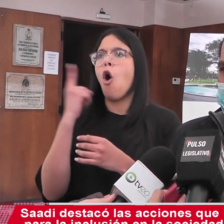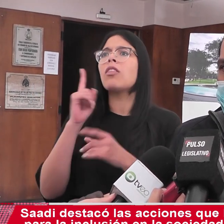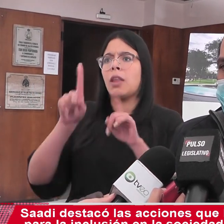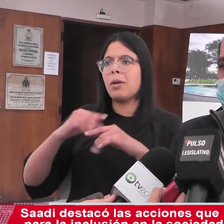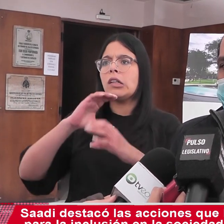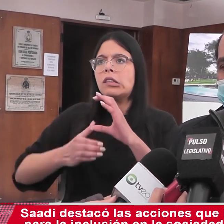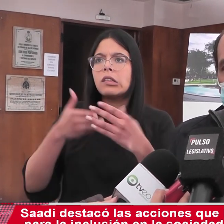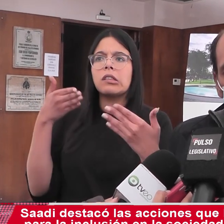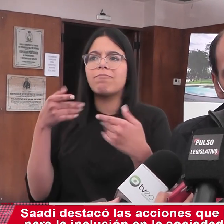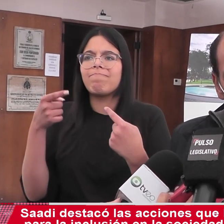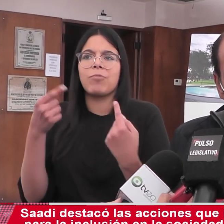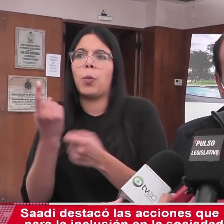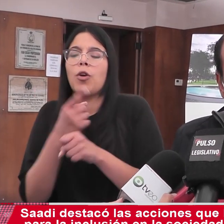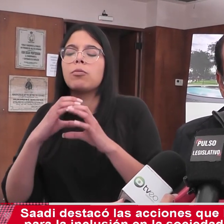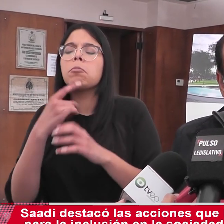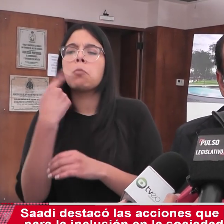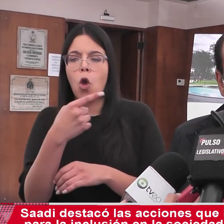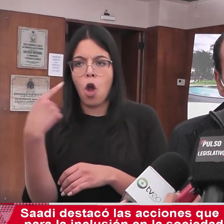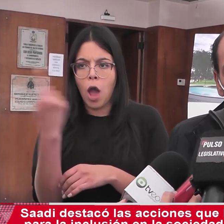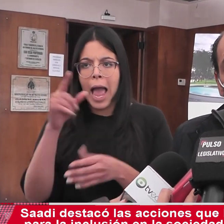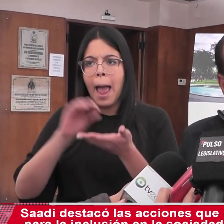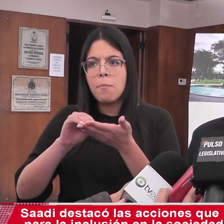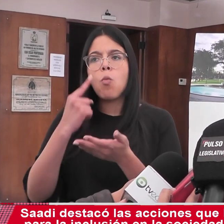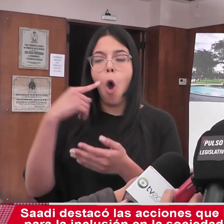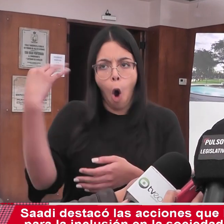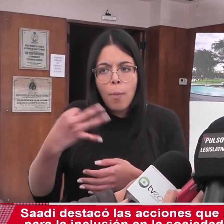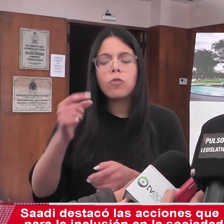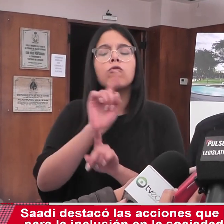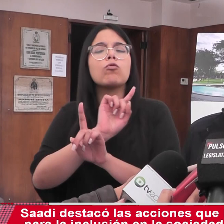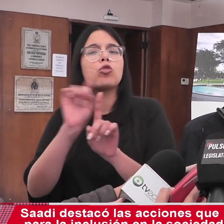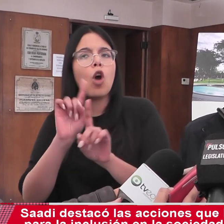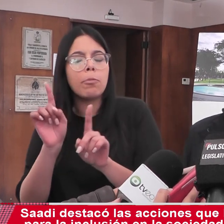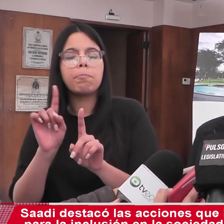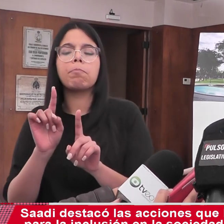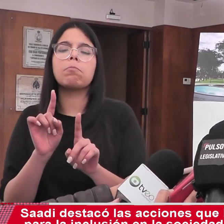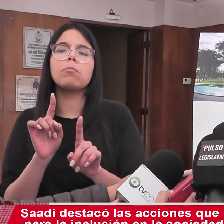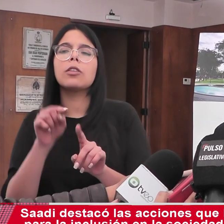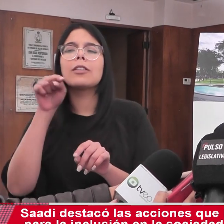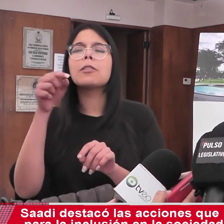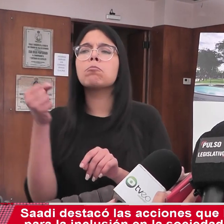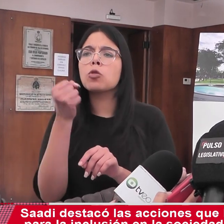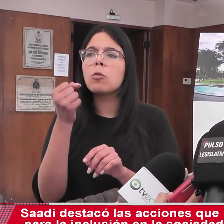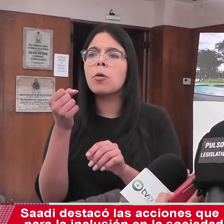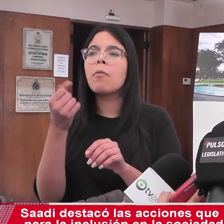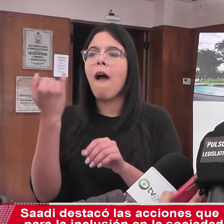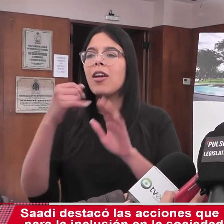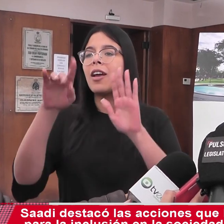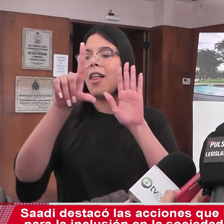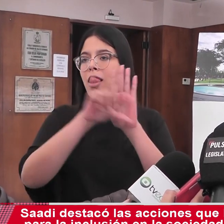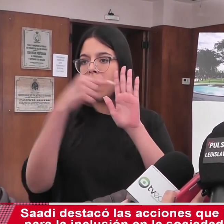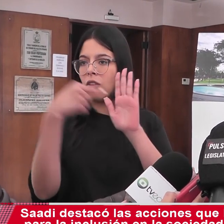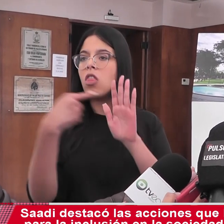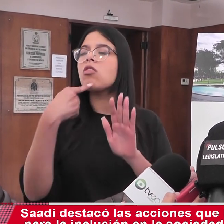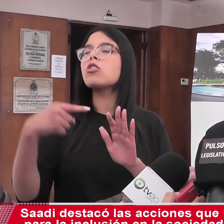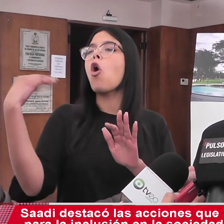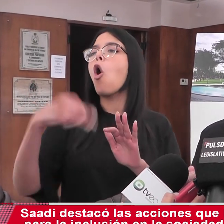complicado. ¿Esto es obligatorio para el personal de la municipalidad? No, y eso es lo importante. Hay una ordenanza que habla de